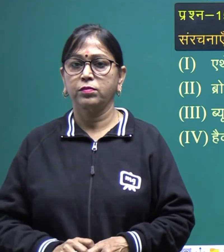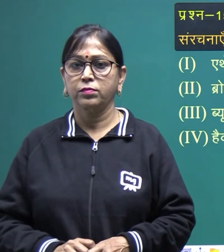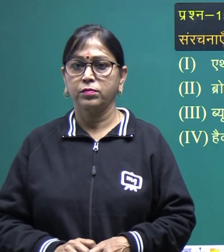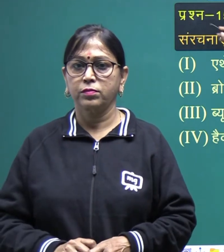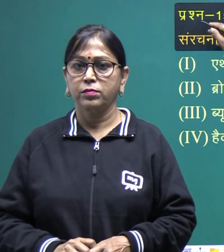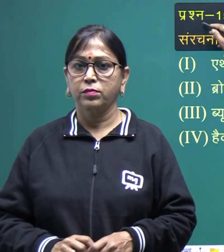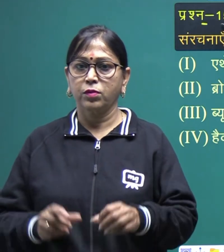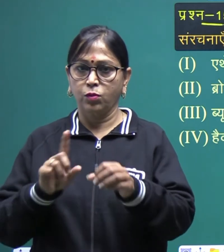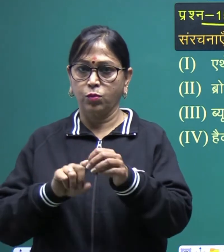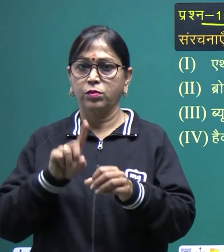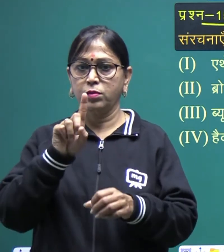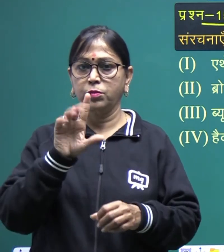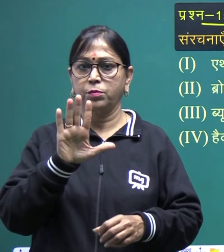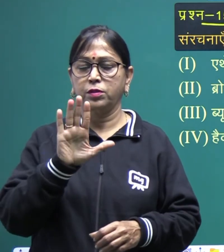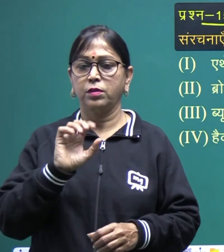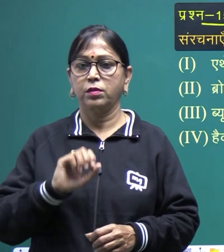प्रश्न नंबर 15।